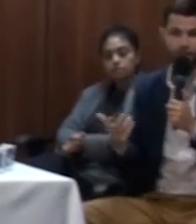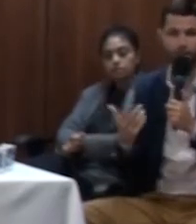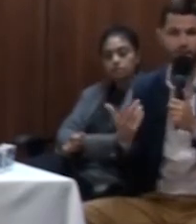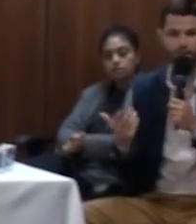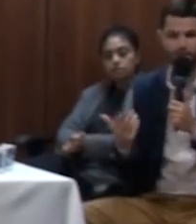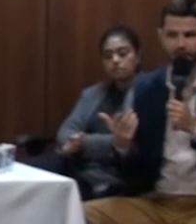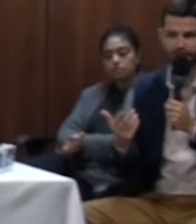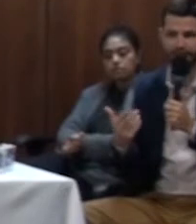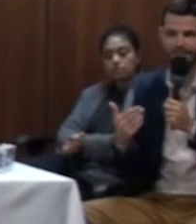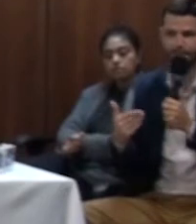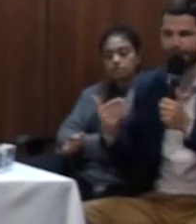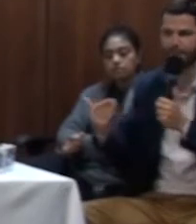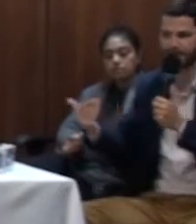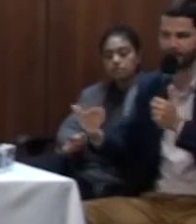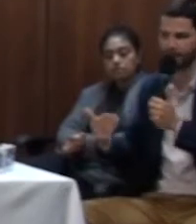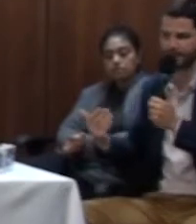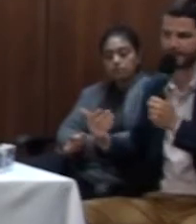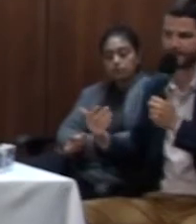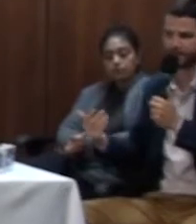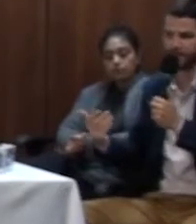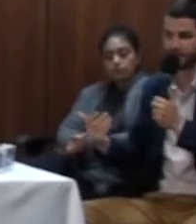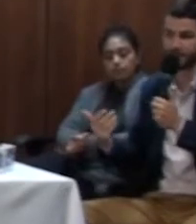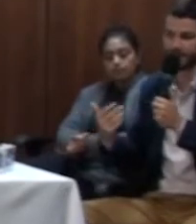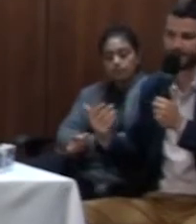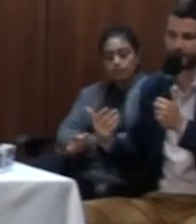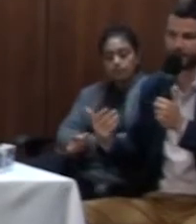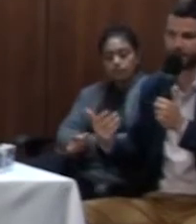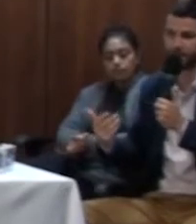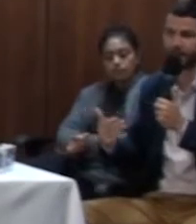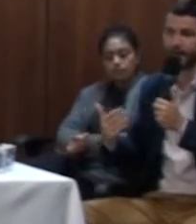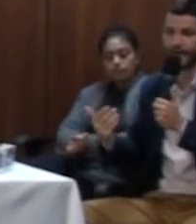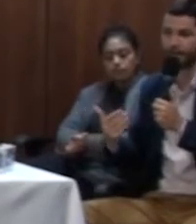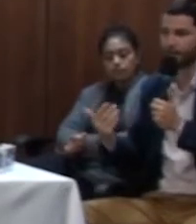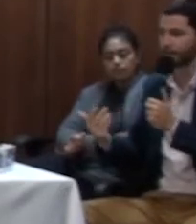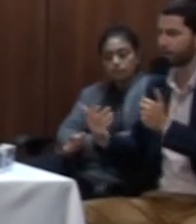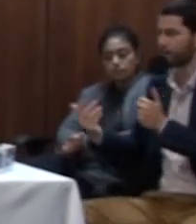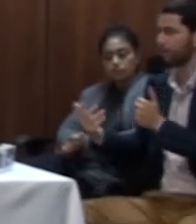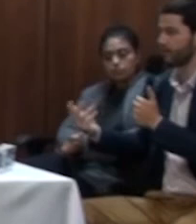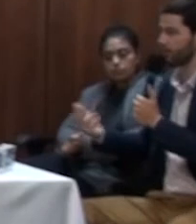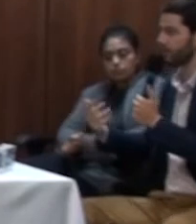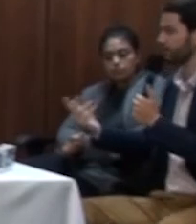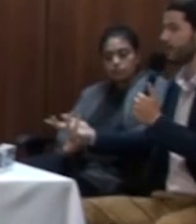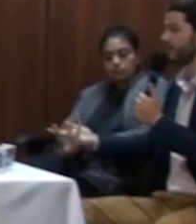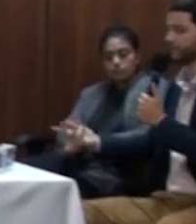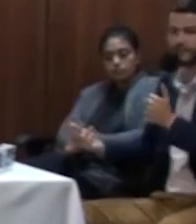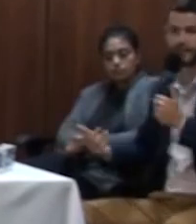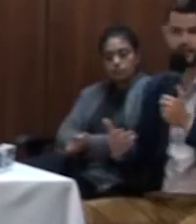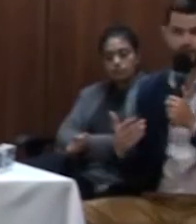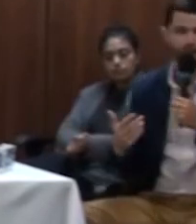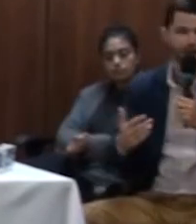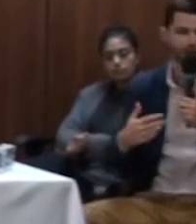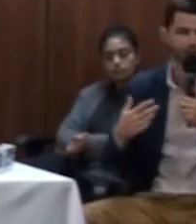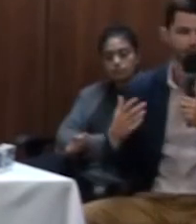Infelizmente, não é um serviço... Essa prática do processo transexualizador ainda não é um serviço médico que traz dinheiro,